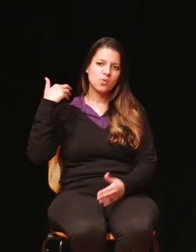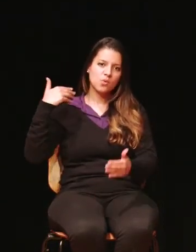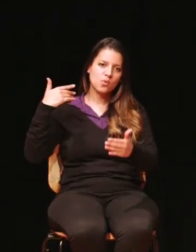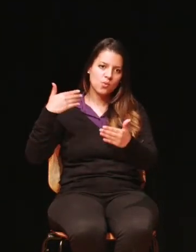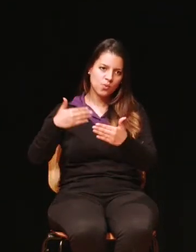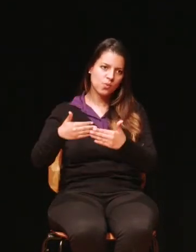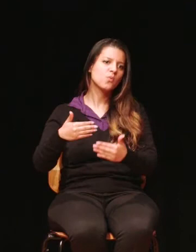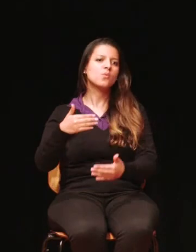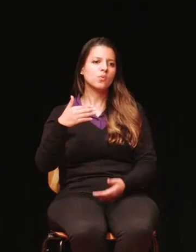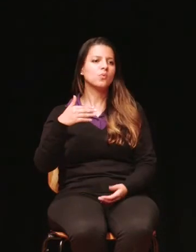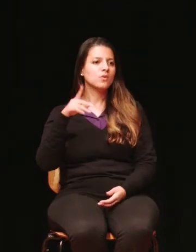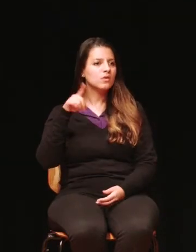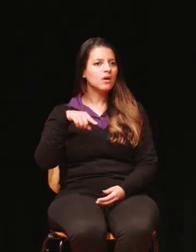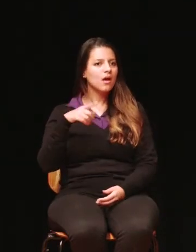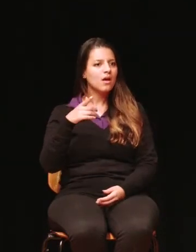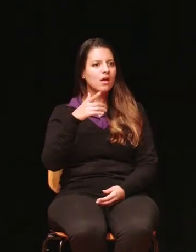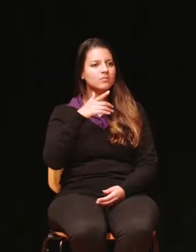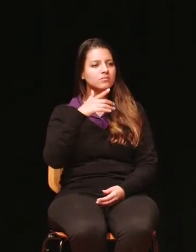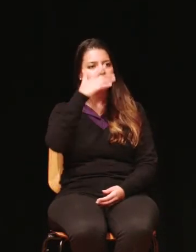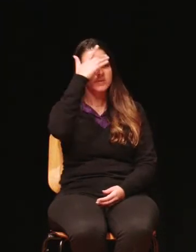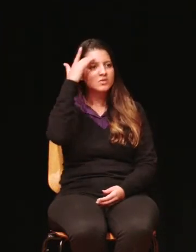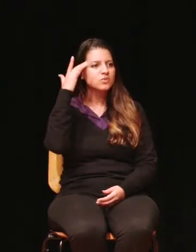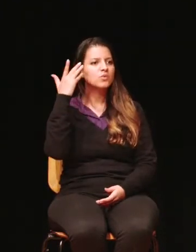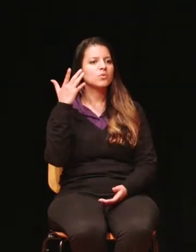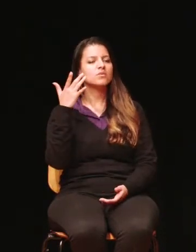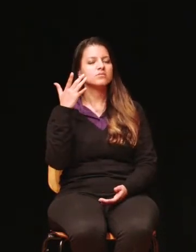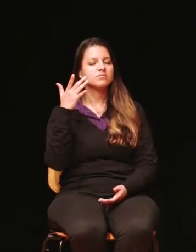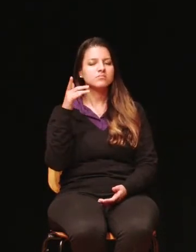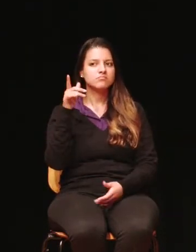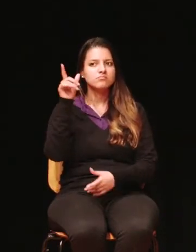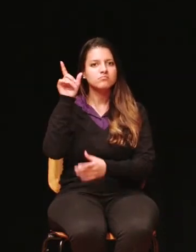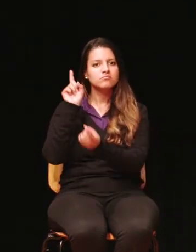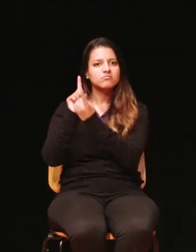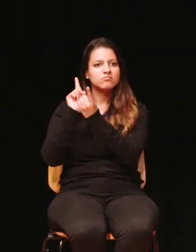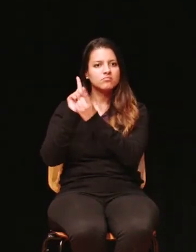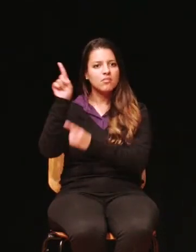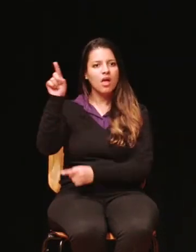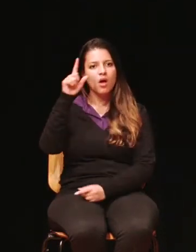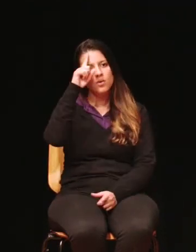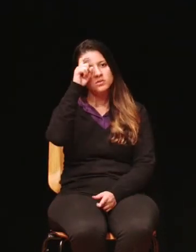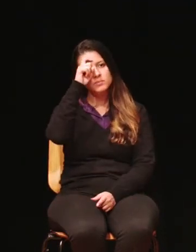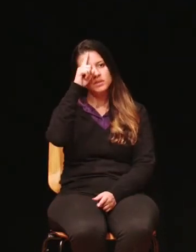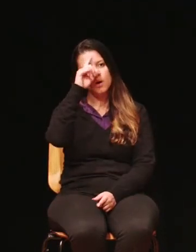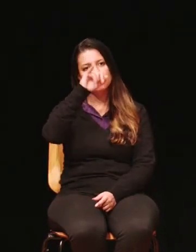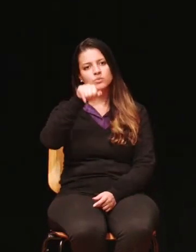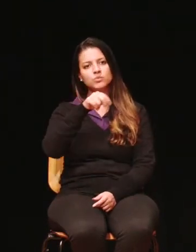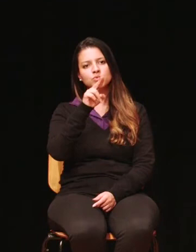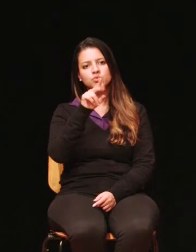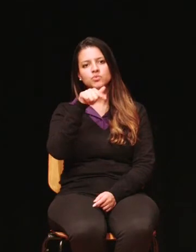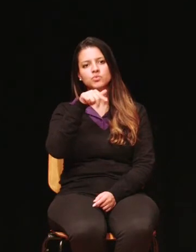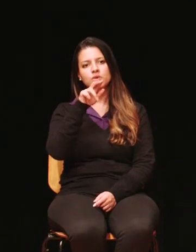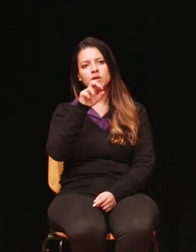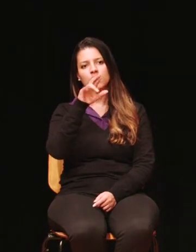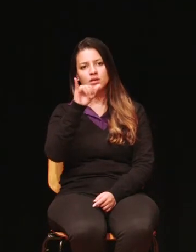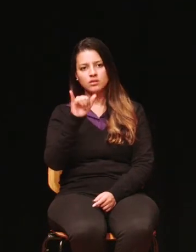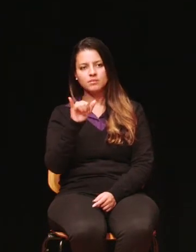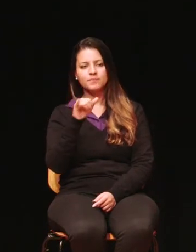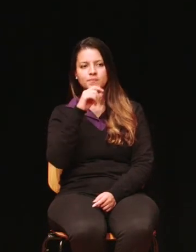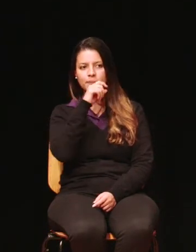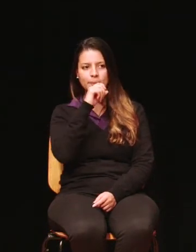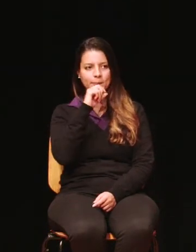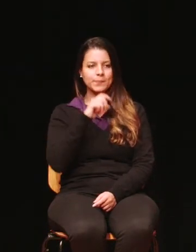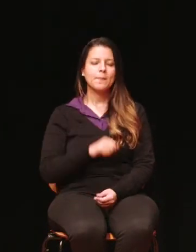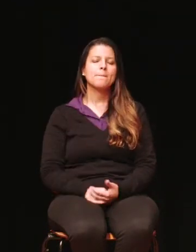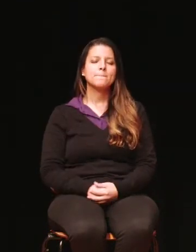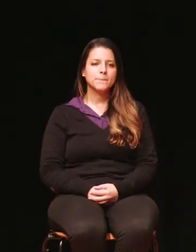por pacientes do Hospital do Juqueri. Agora, os desenhos dos pacientes do Juqueri, junto com